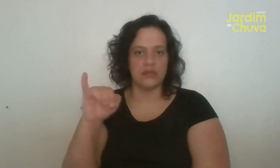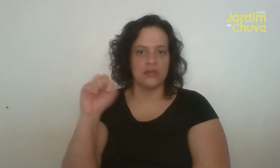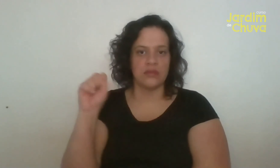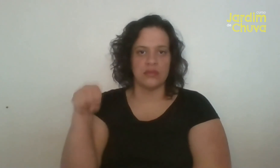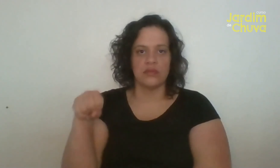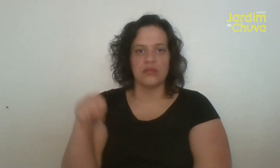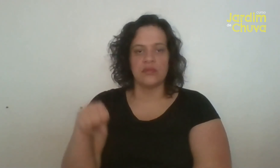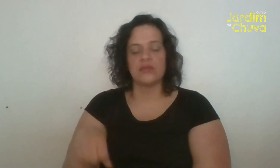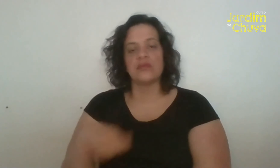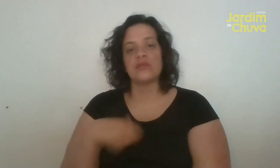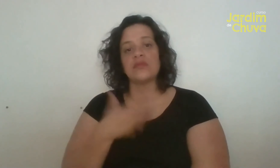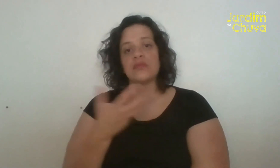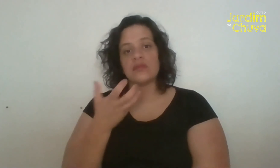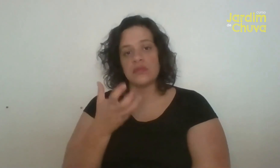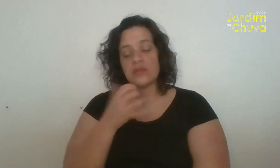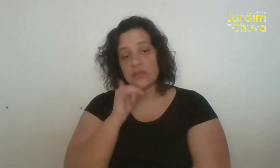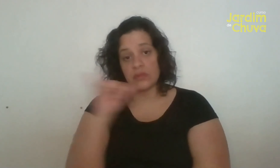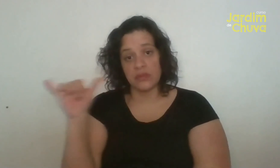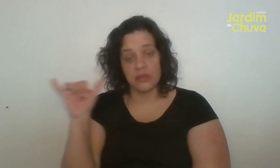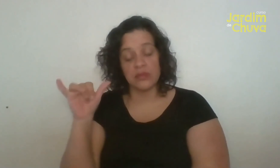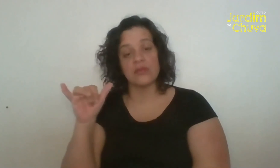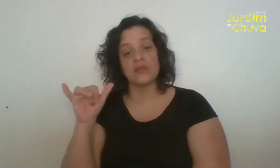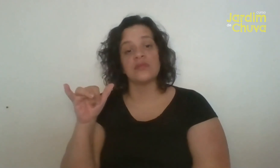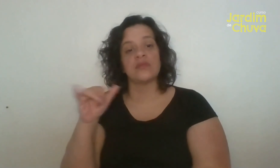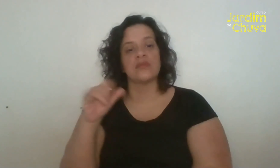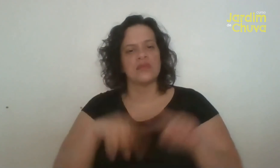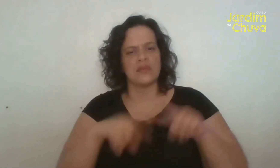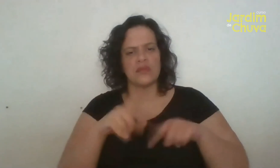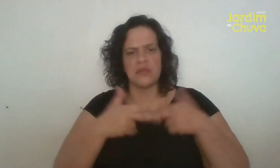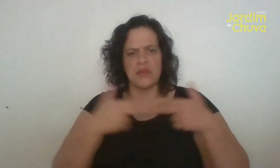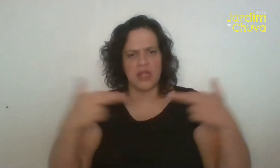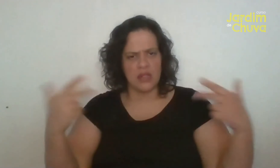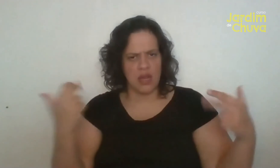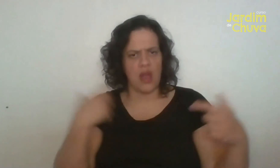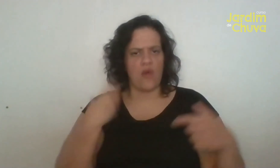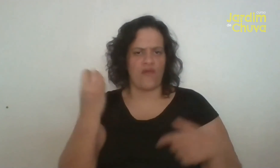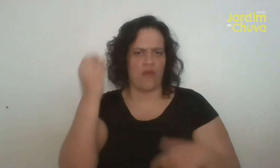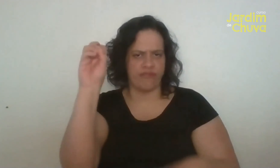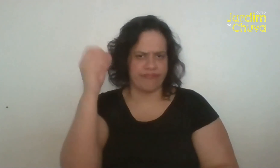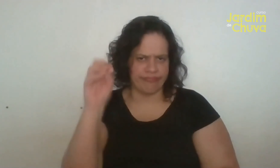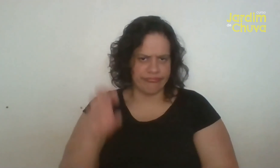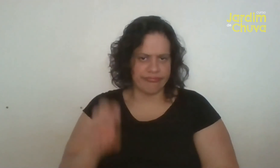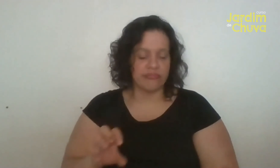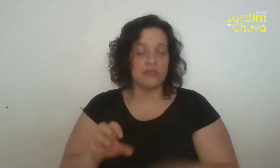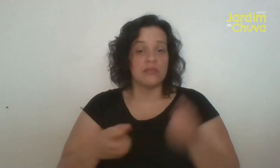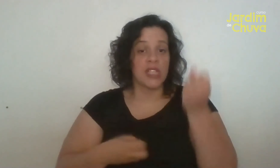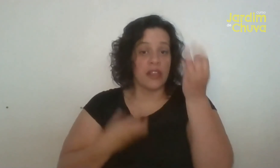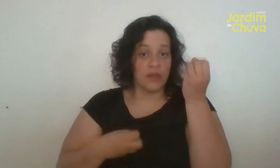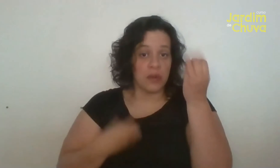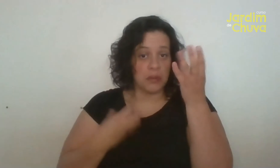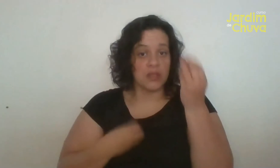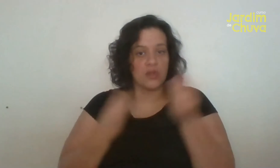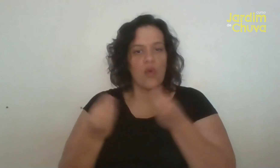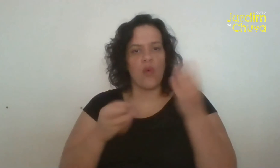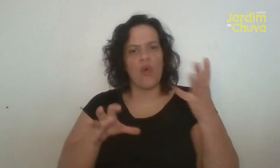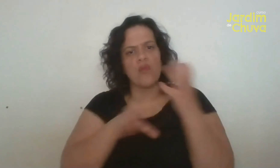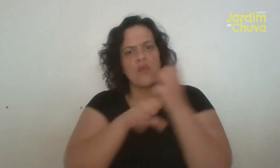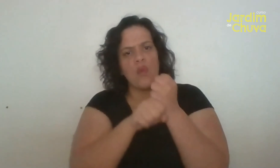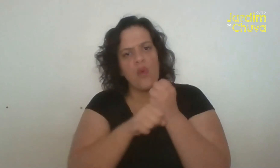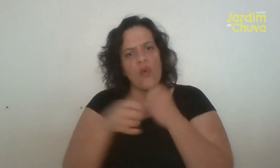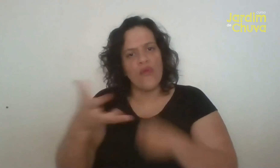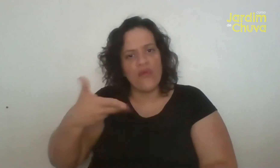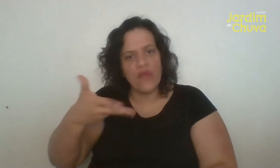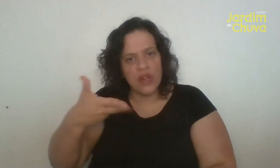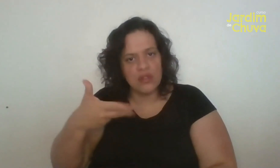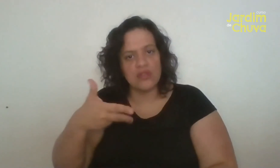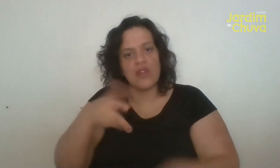Eu queria dizer que dentro desses materiais que eu vou colocar informações sobre o cálculo de velocidade de escoamento para